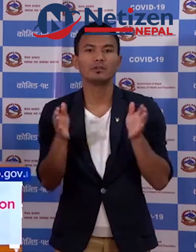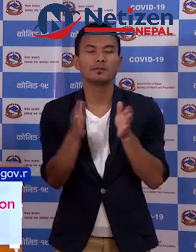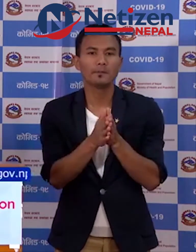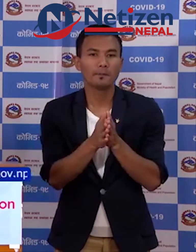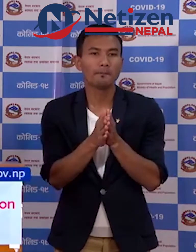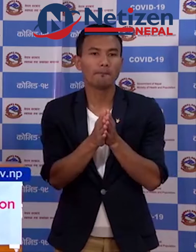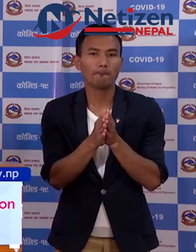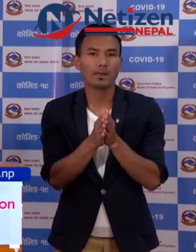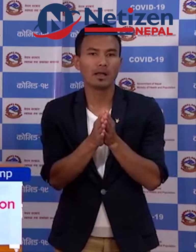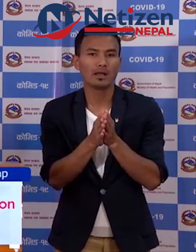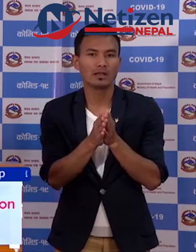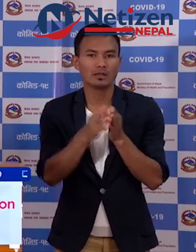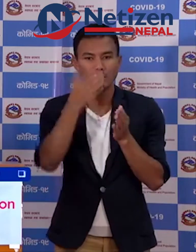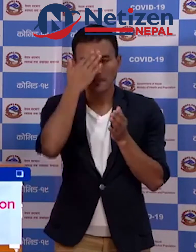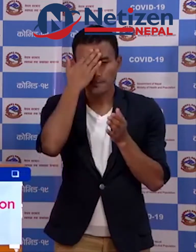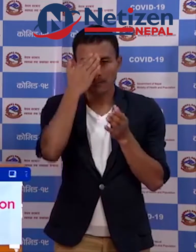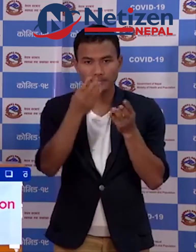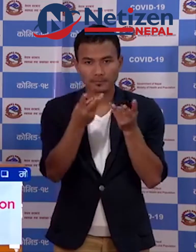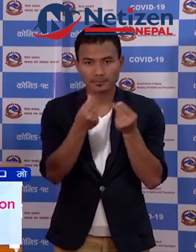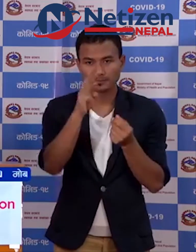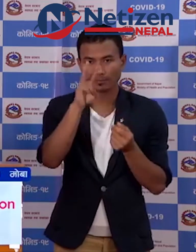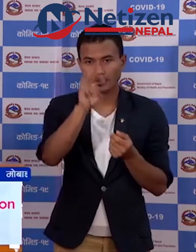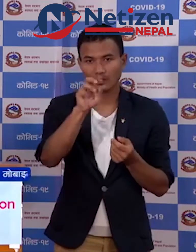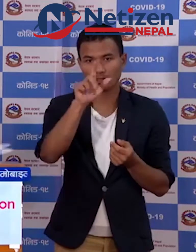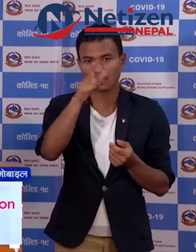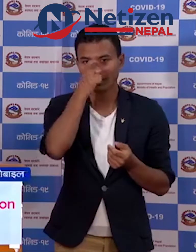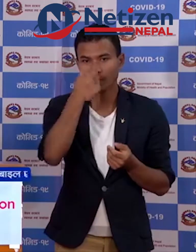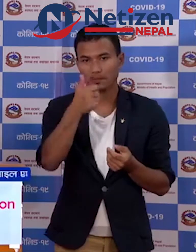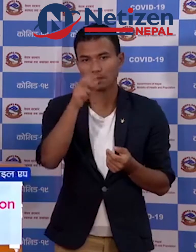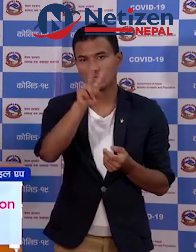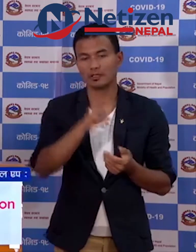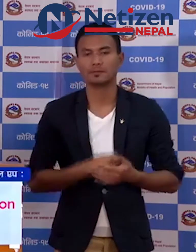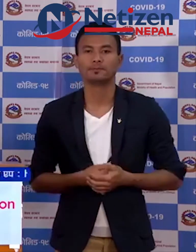जम्मा संक्रमित 3,762।